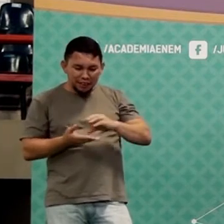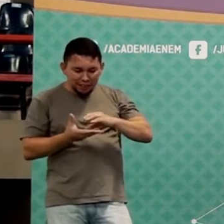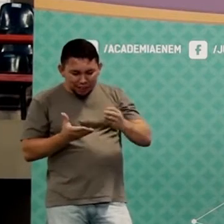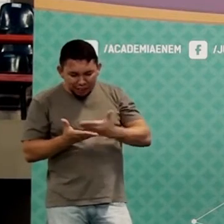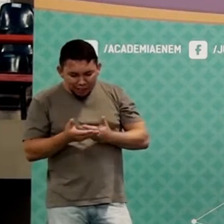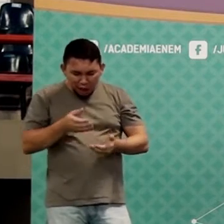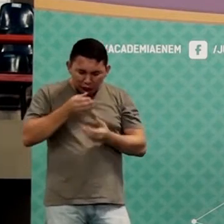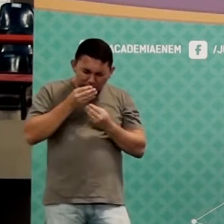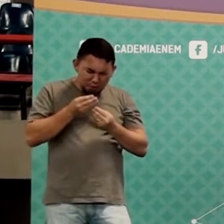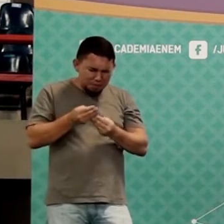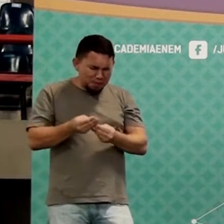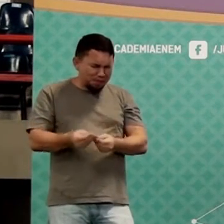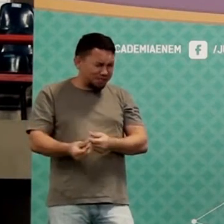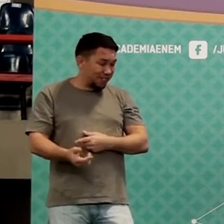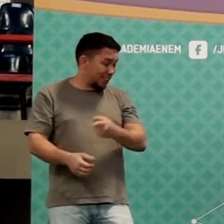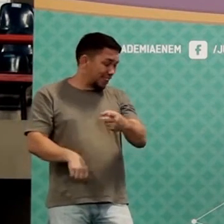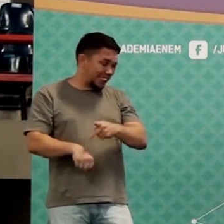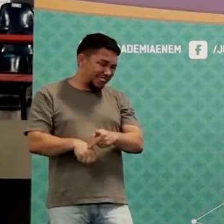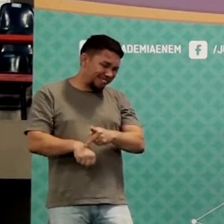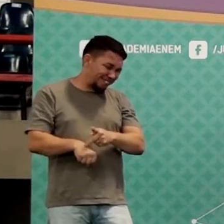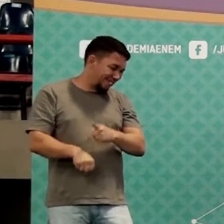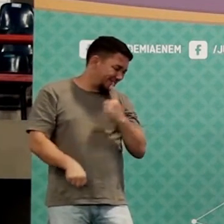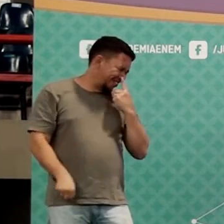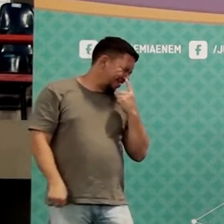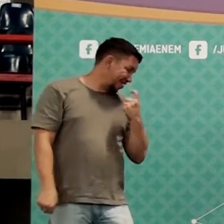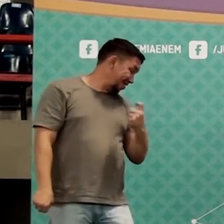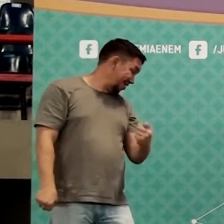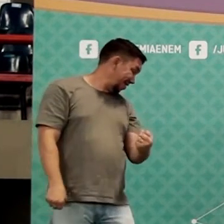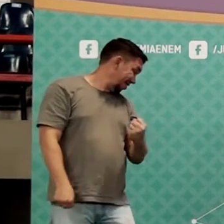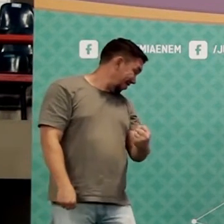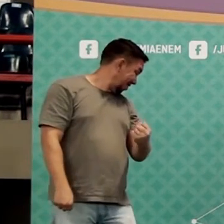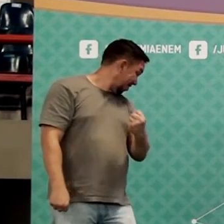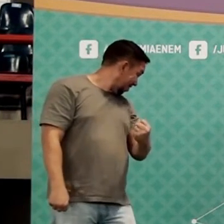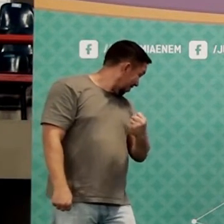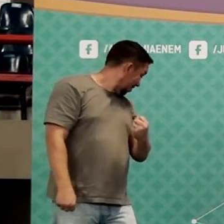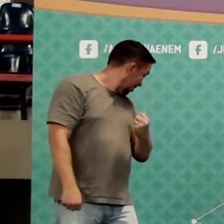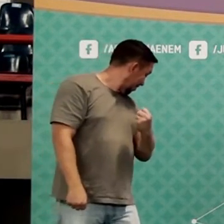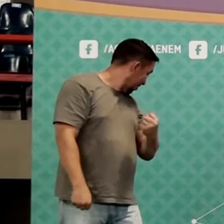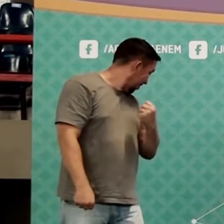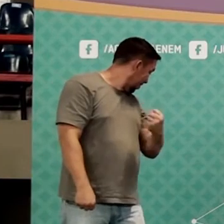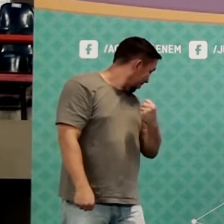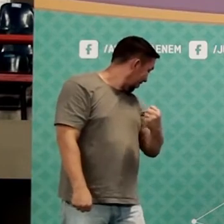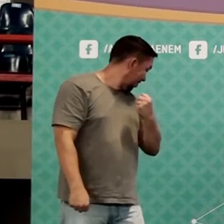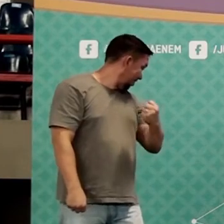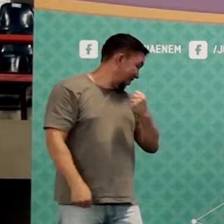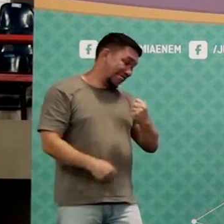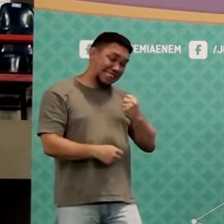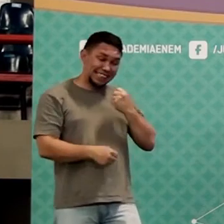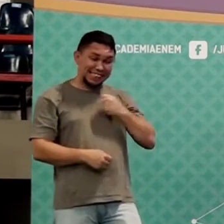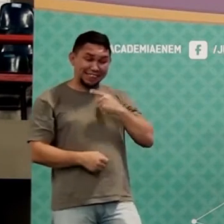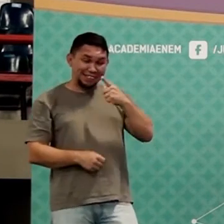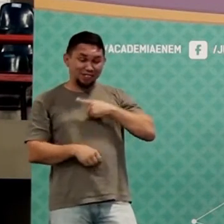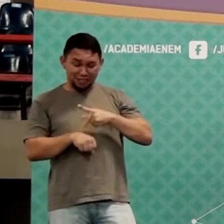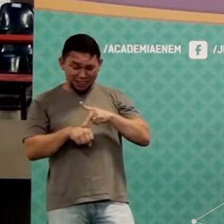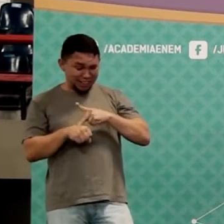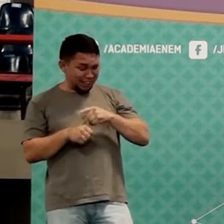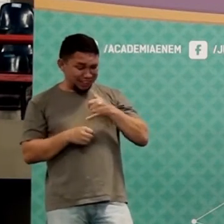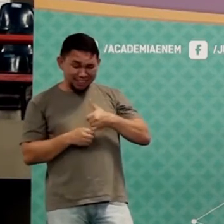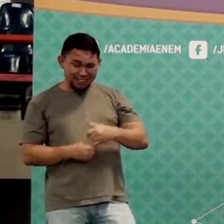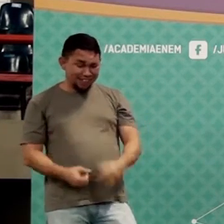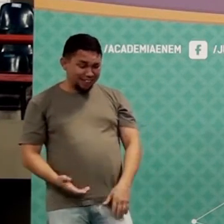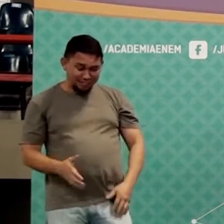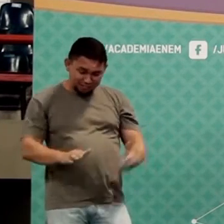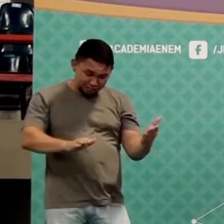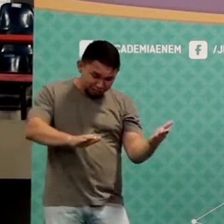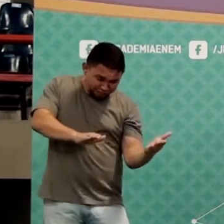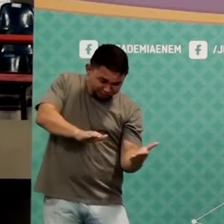quê? A manga chega até preta. Parece que o caba trouxe foi um din-din de petróleo com a manga. Só